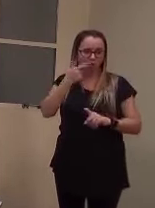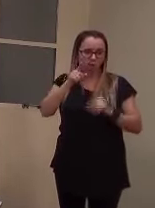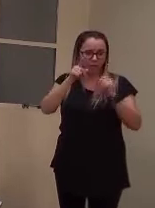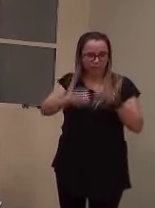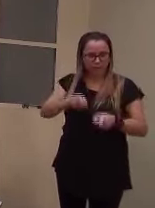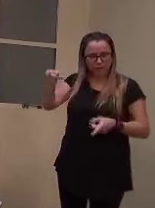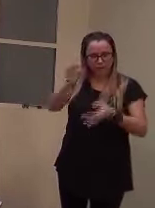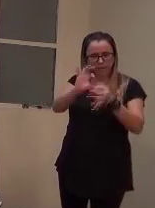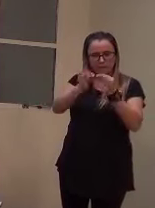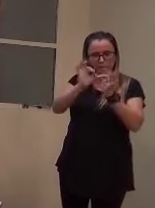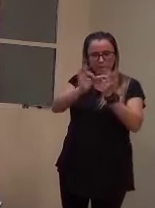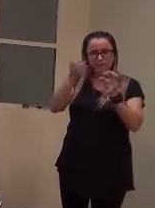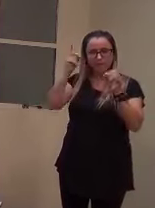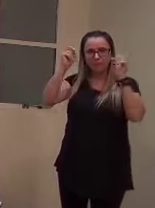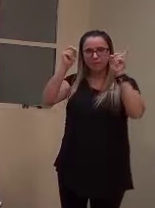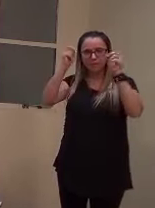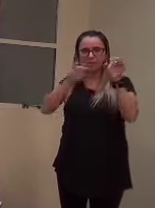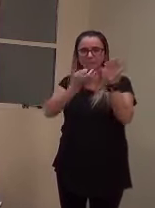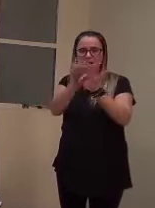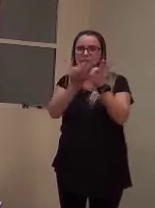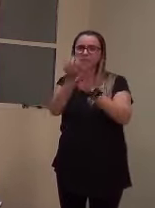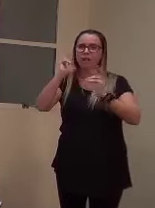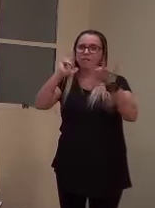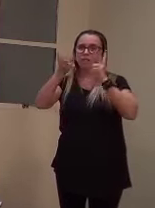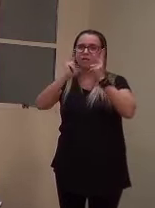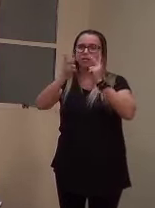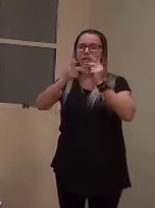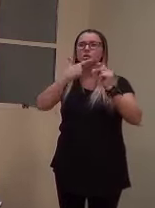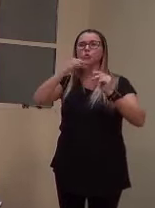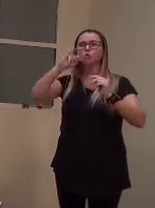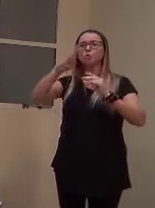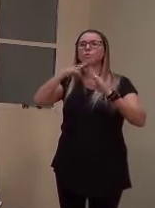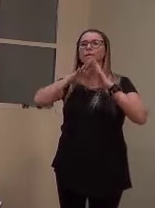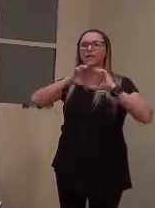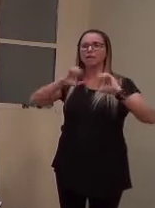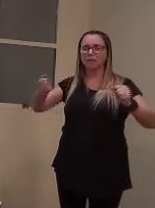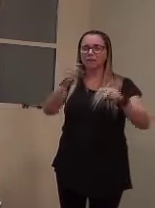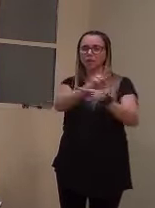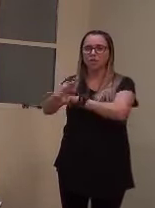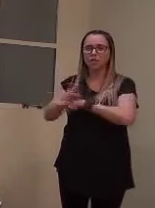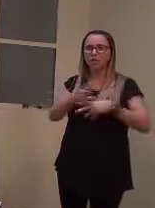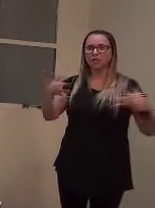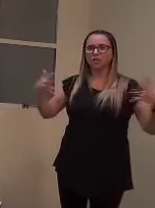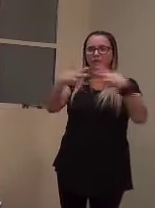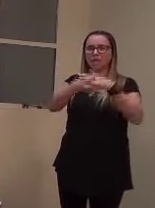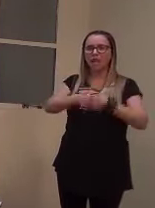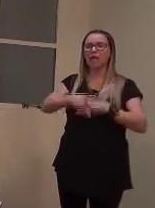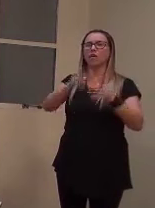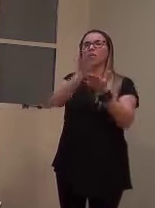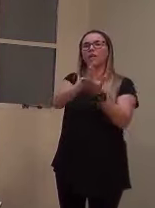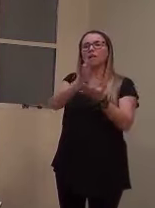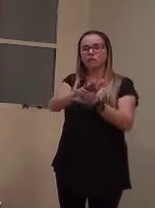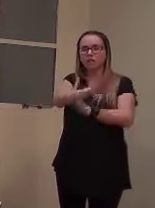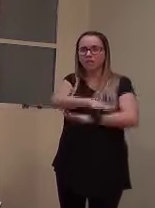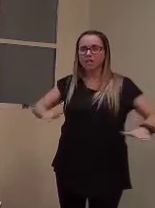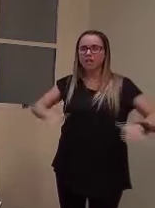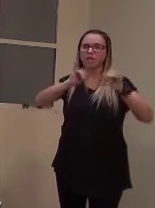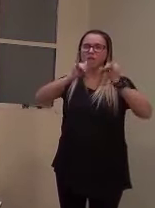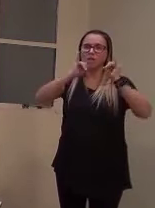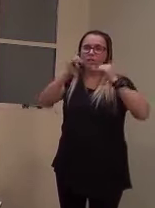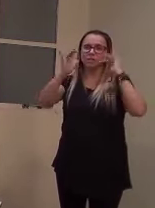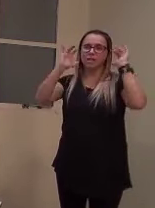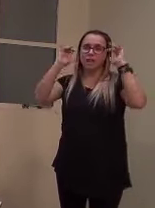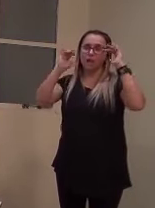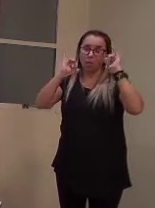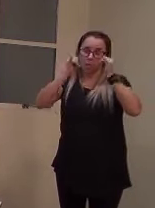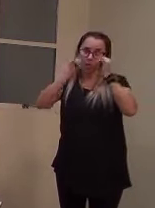como intérprete de lengua de señas integral de derechos de la niñez moreno